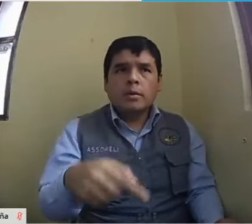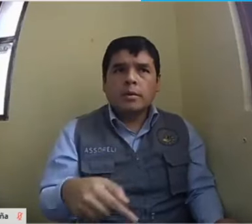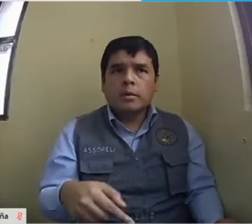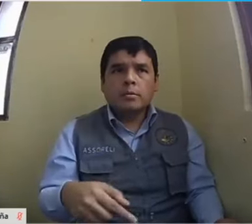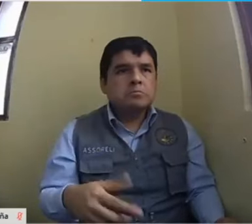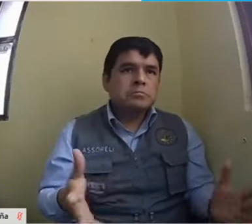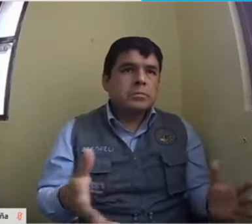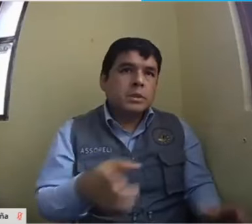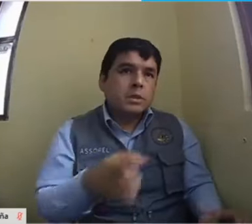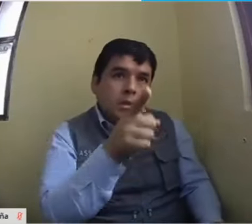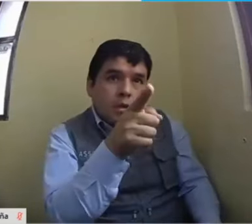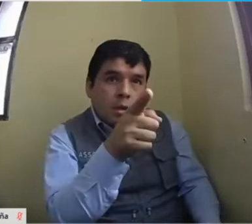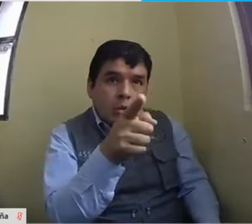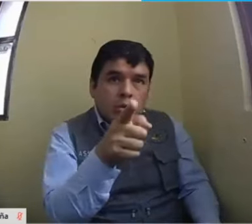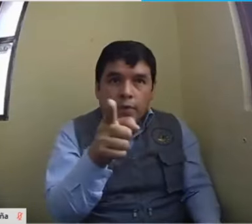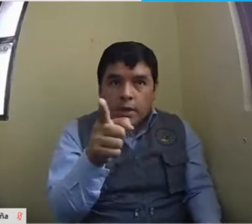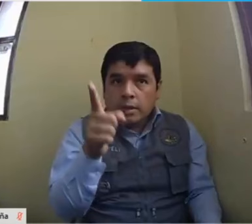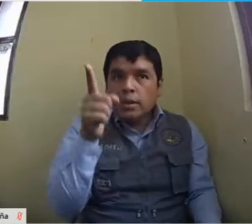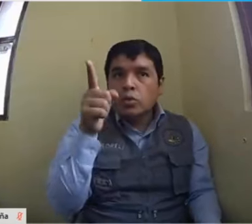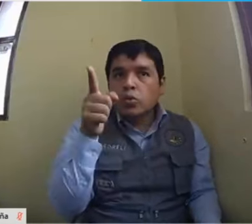es solamente indicando con el índice. Tú.